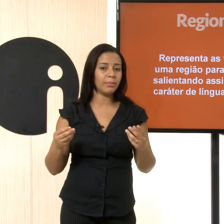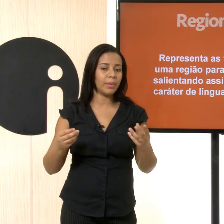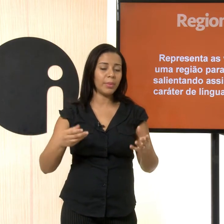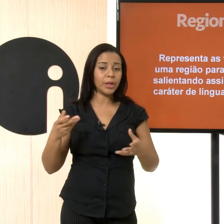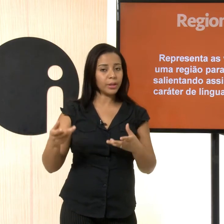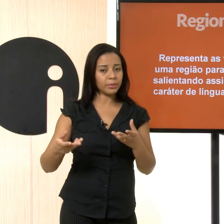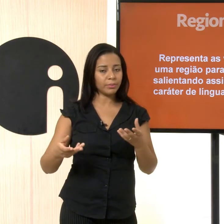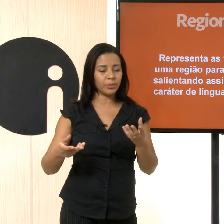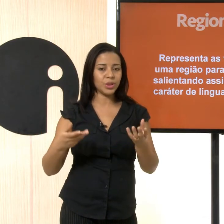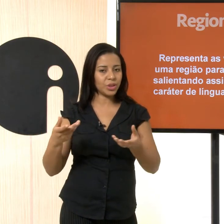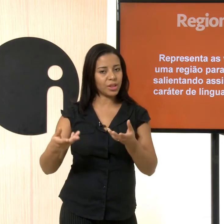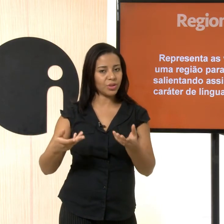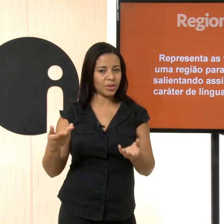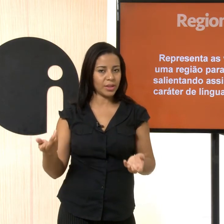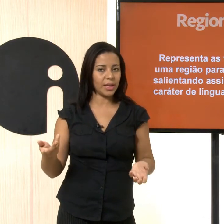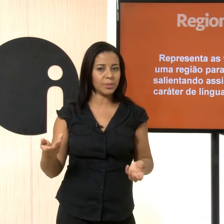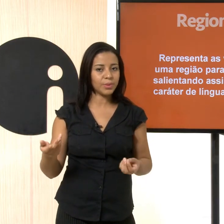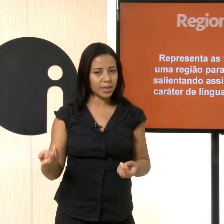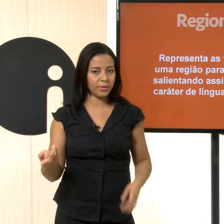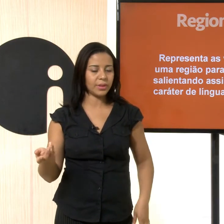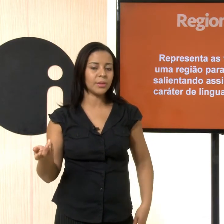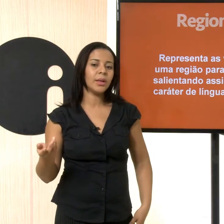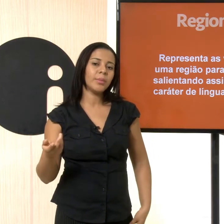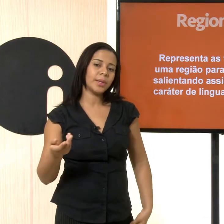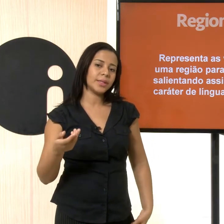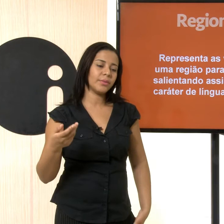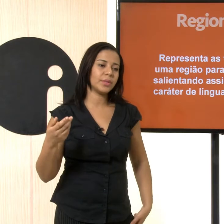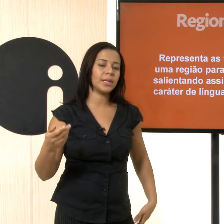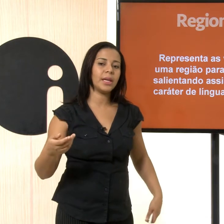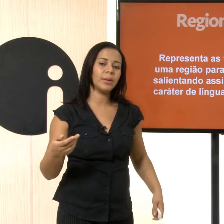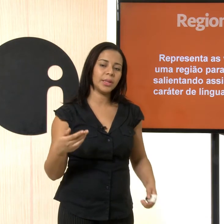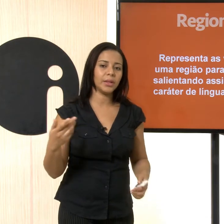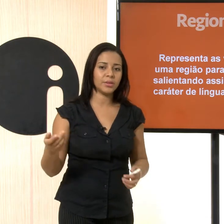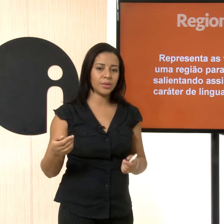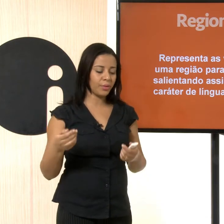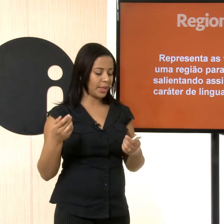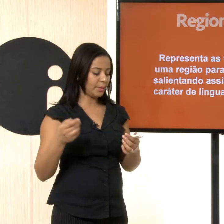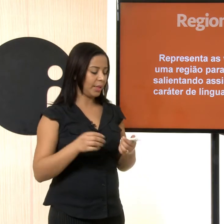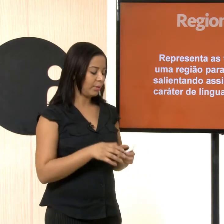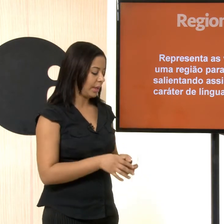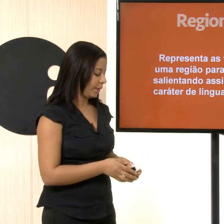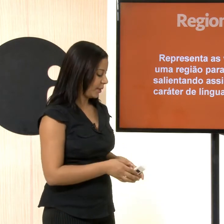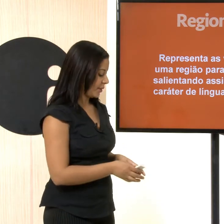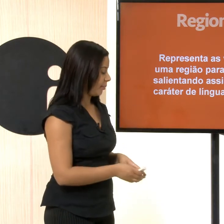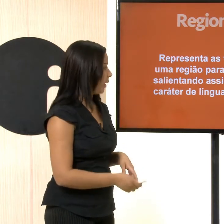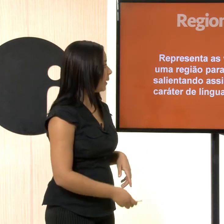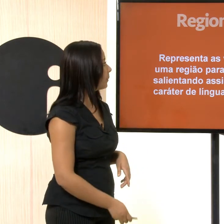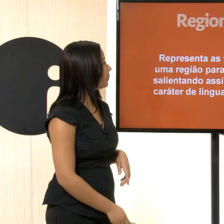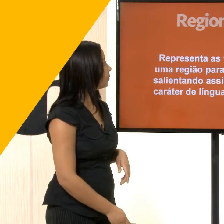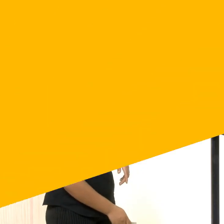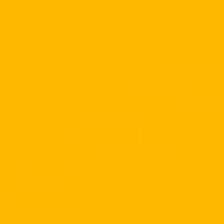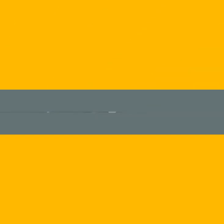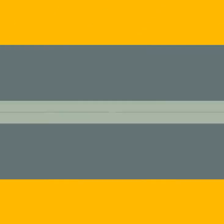a maior quantidade de sinais possíveis, para assim você aumentar o seu conhecimento na Libras também.